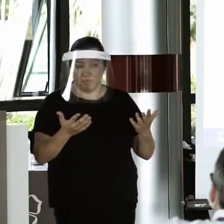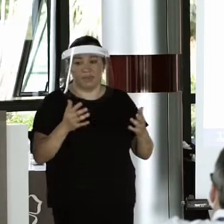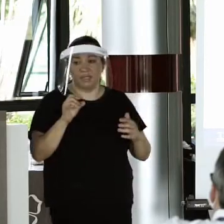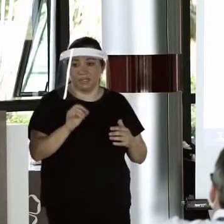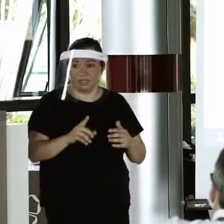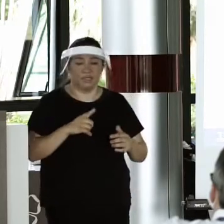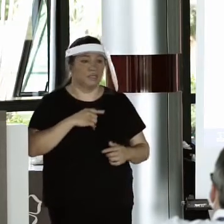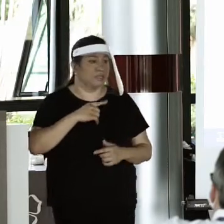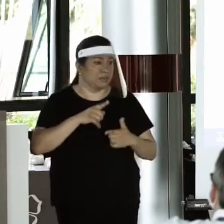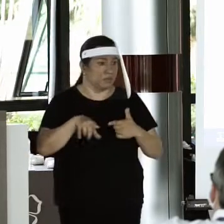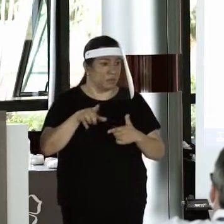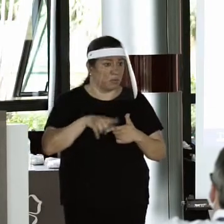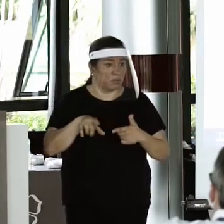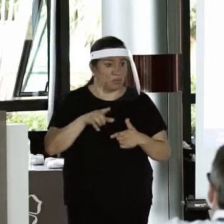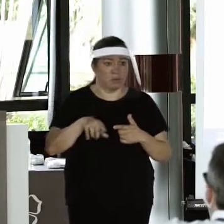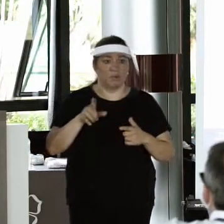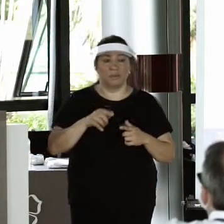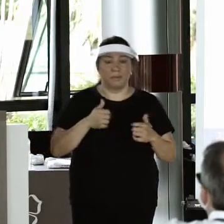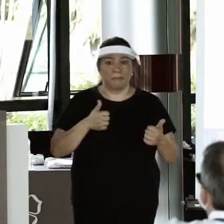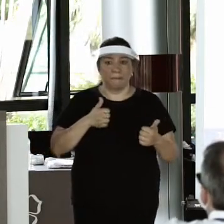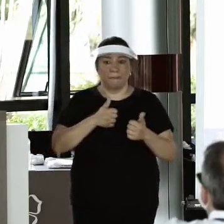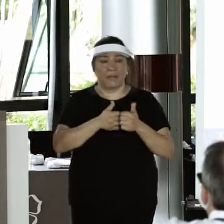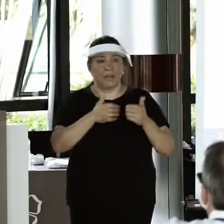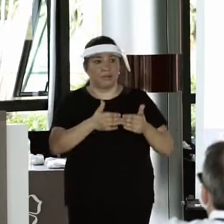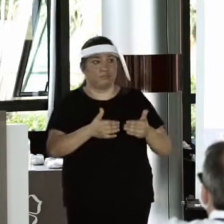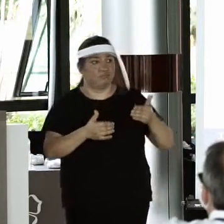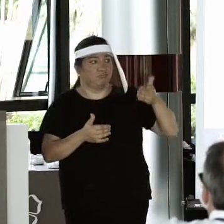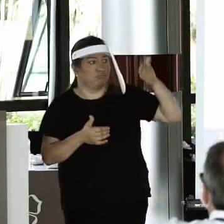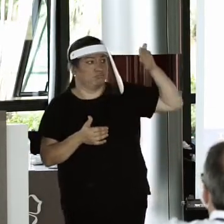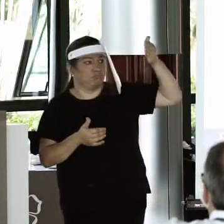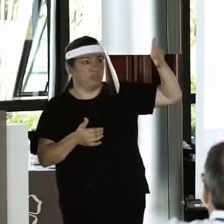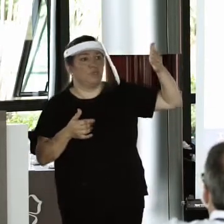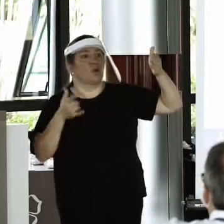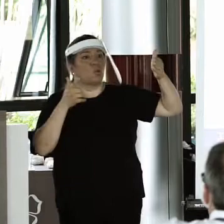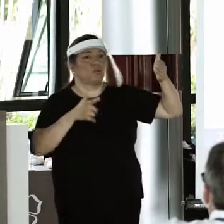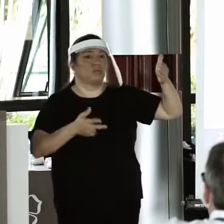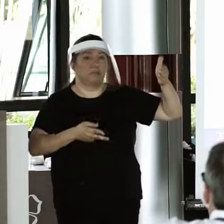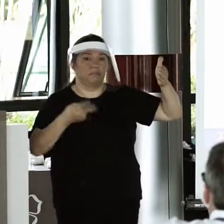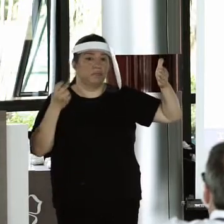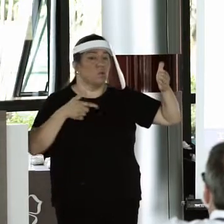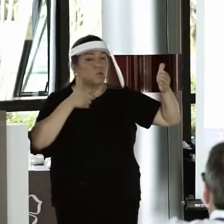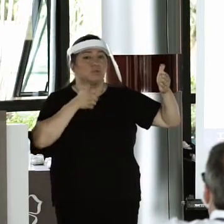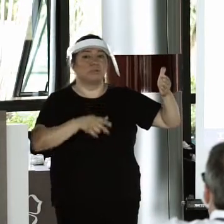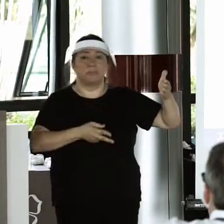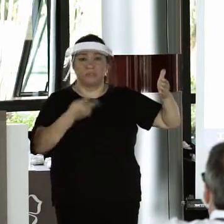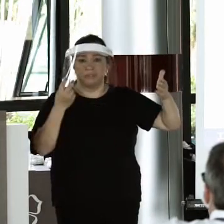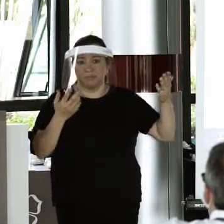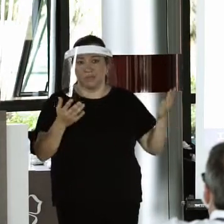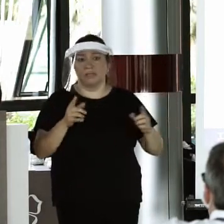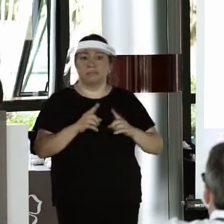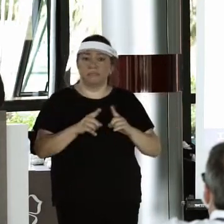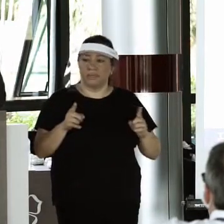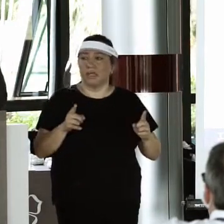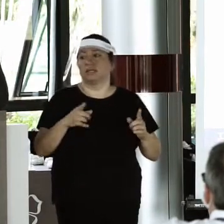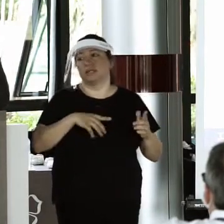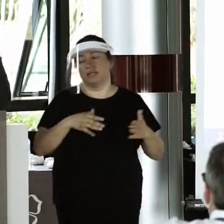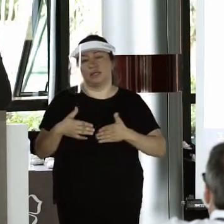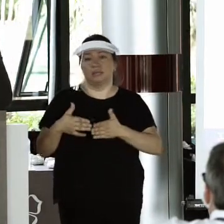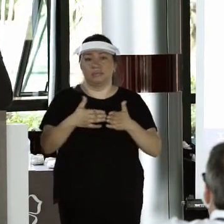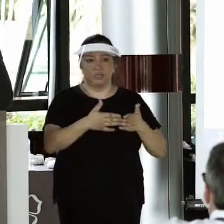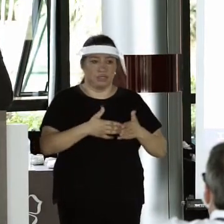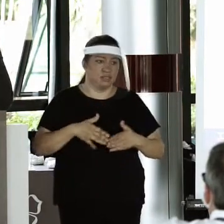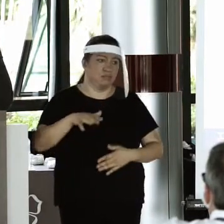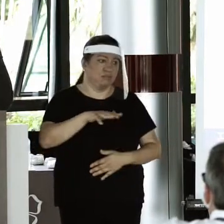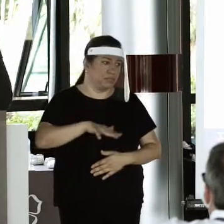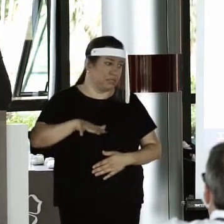falha estiver chegando mais próxima da superfície, a gente consegue detectar. Tá? Porém, aí vem a limitação da técnica